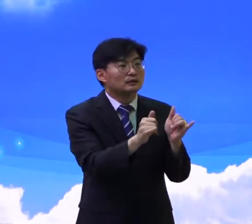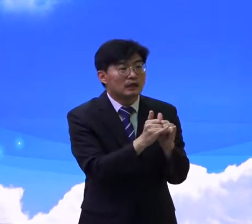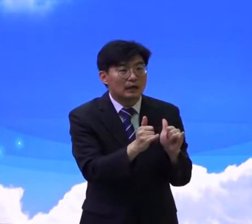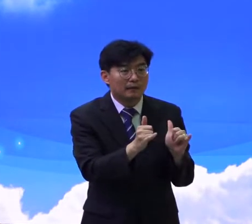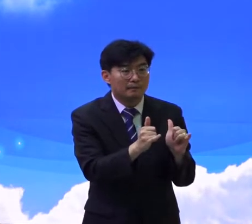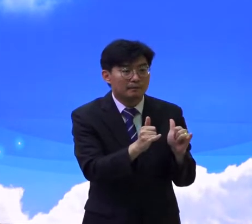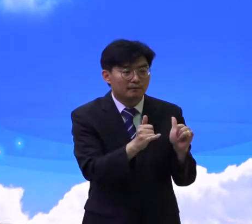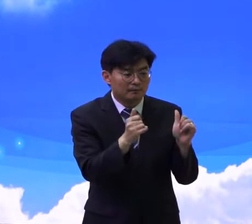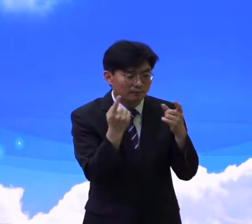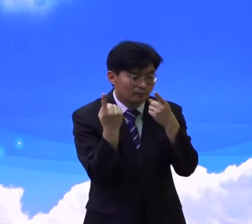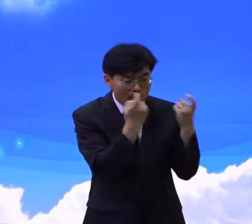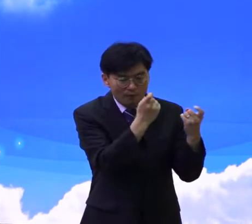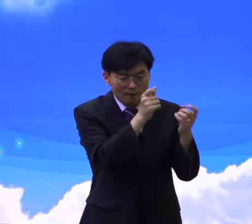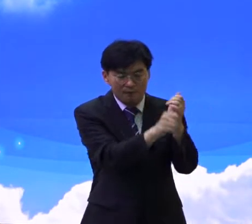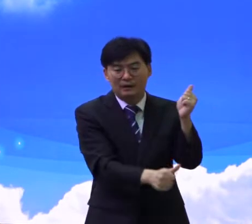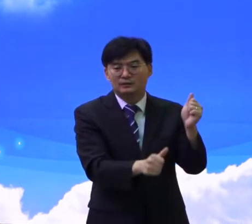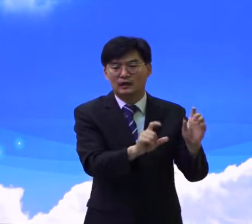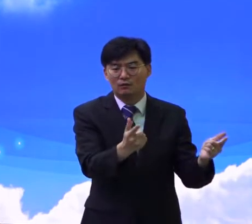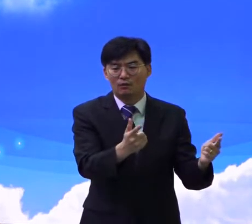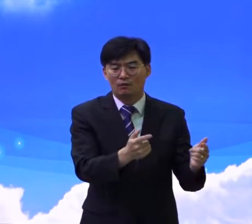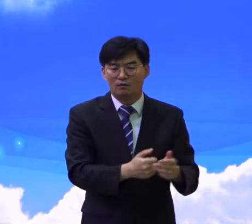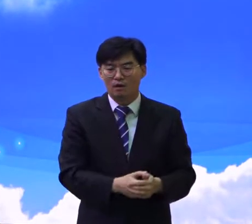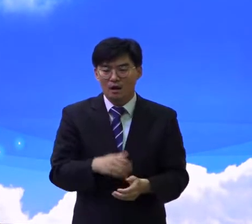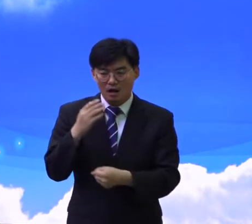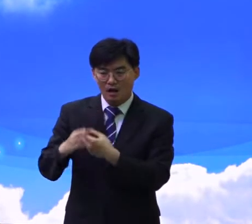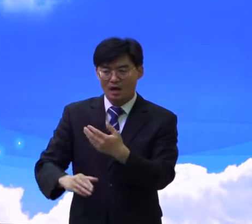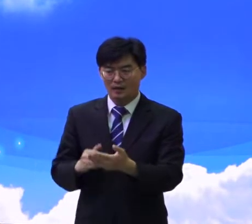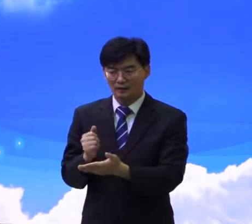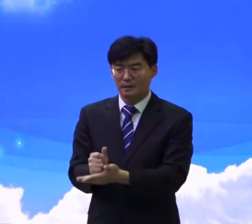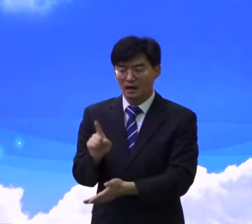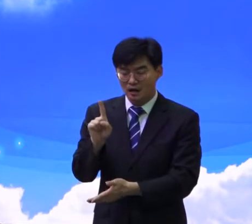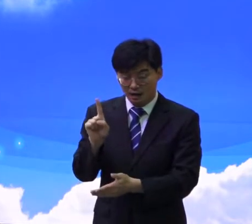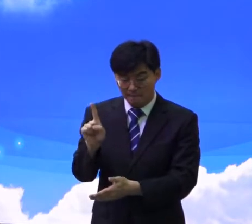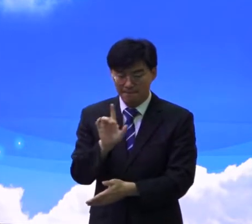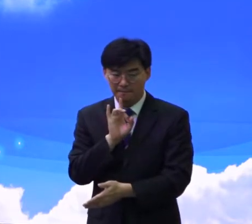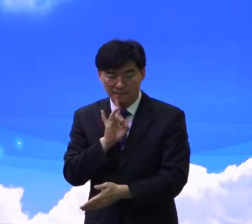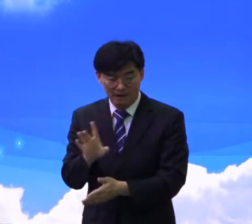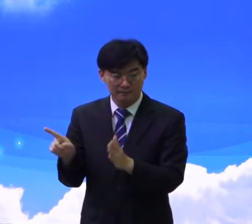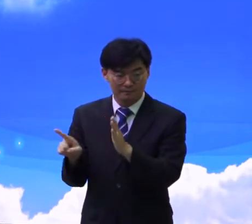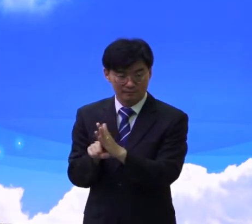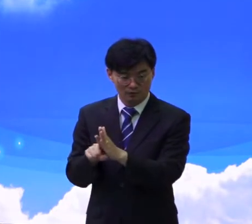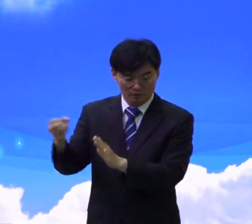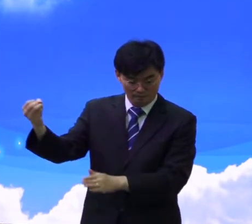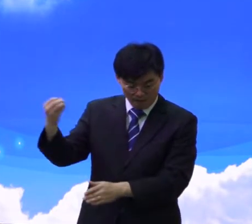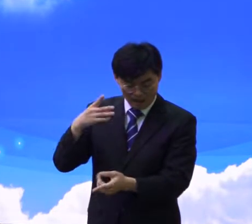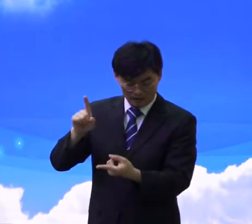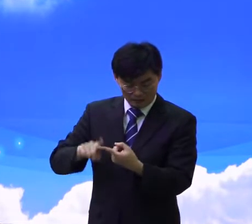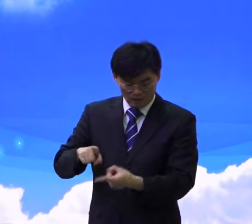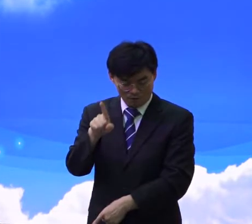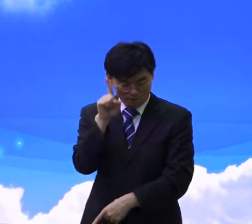하나님만을 의지하면서 하나님을 향한 믿음과 끈기로 살았던 사람,